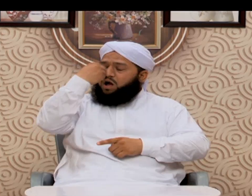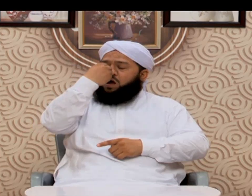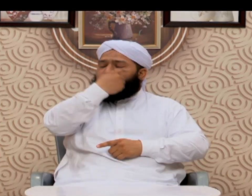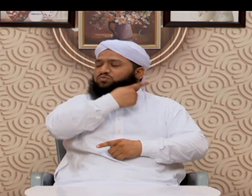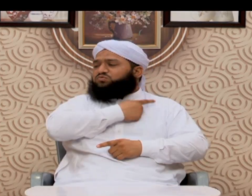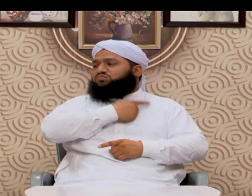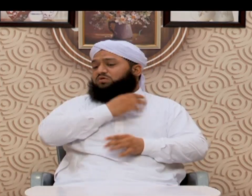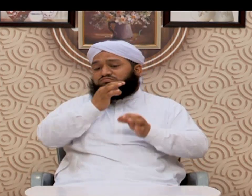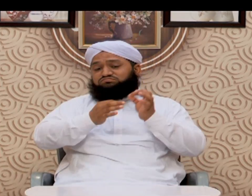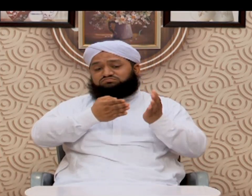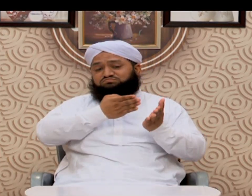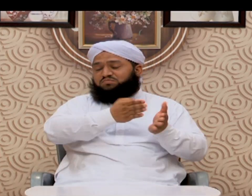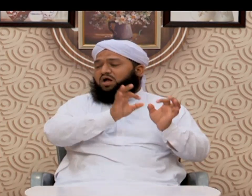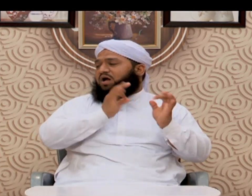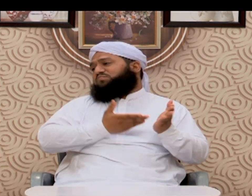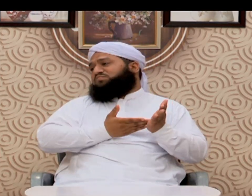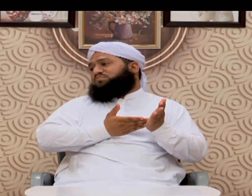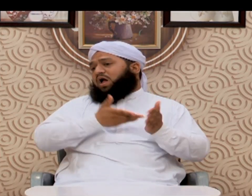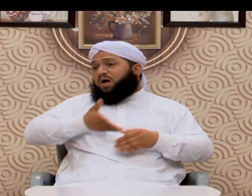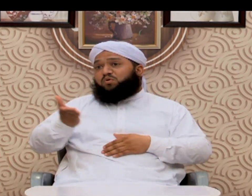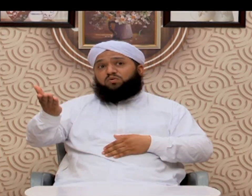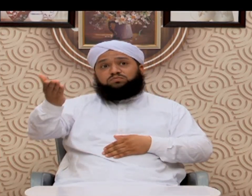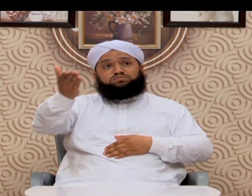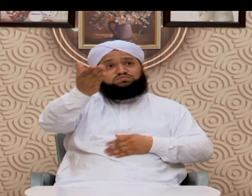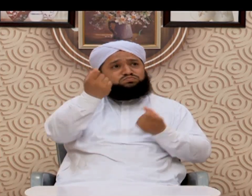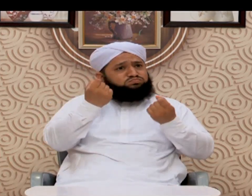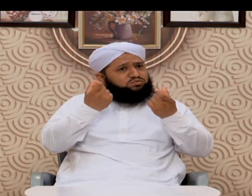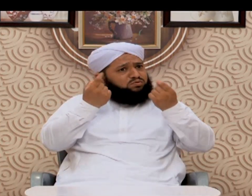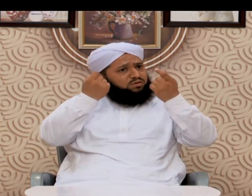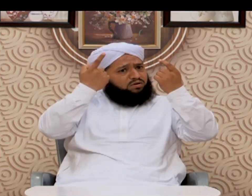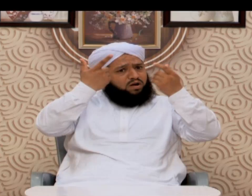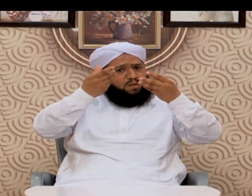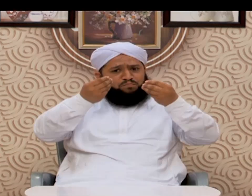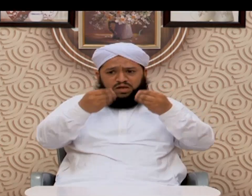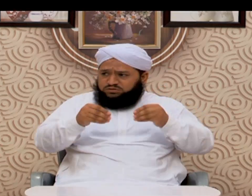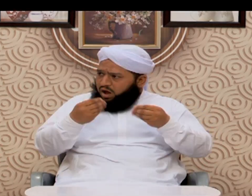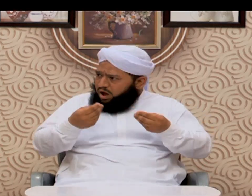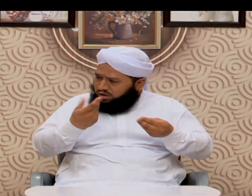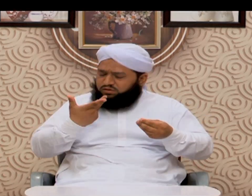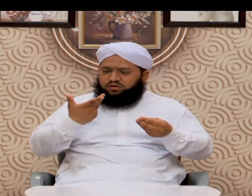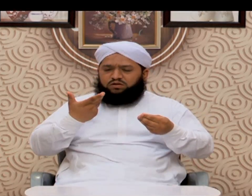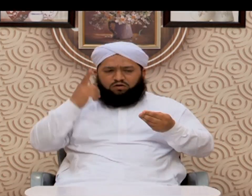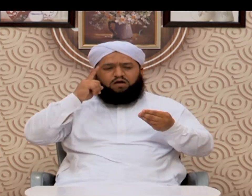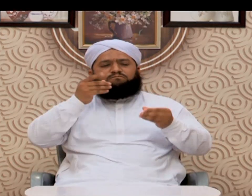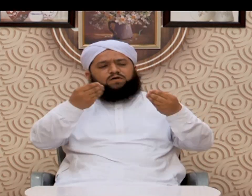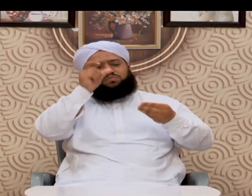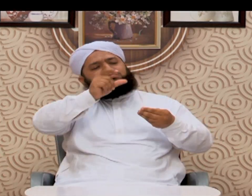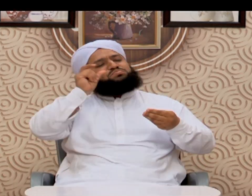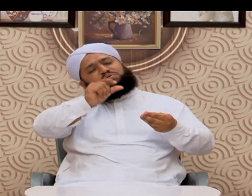جہنم میں لے جانے والا کام ہے۔ فی زمانہ ہمارے معاشرے میں غصے کی حالت یا مذاق مسخری کرتے وقت کسی کا مذاق